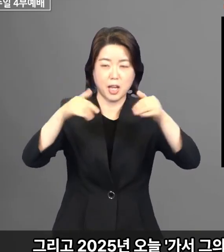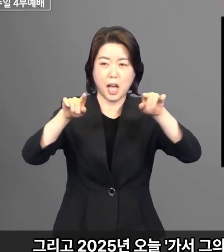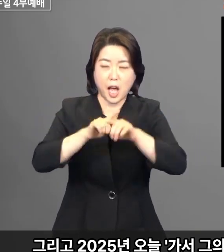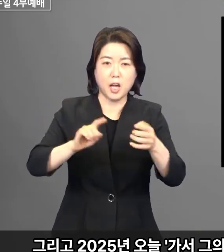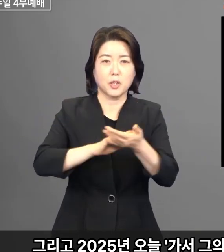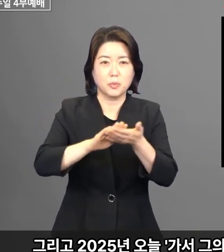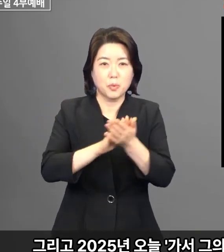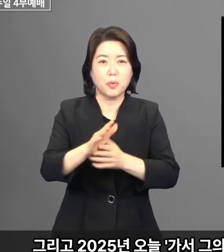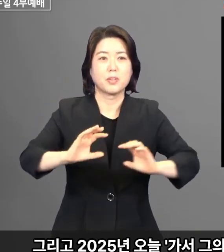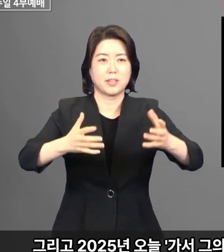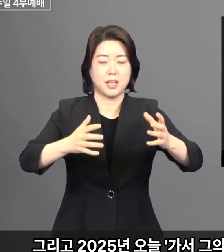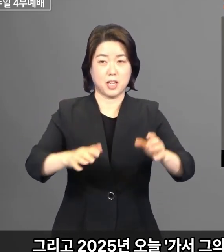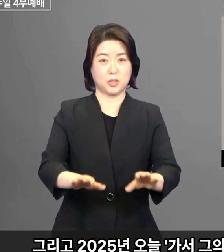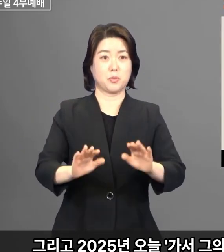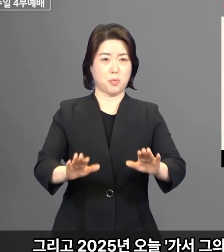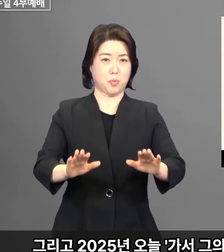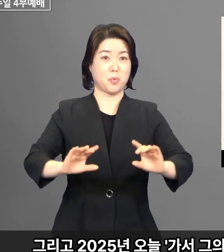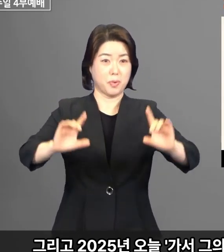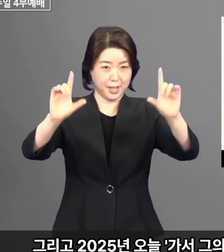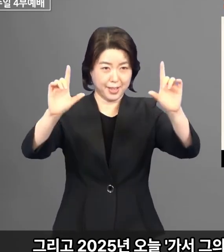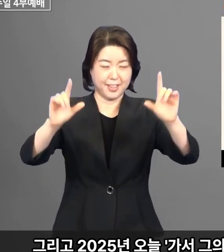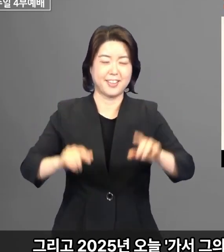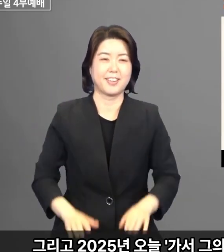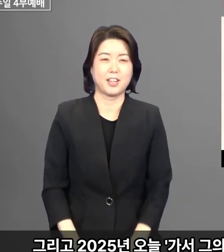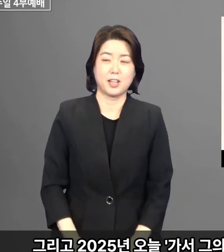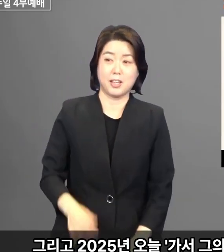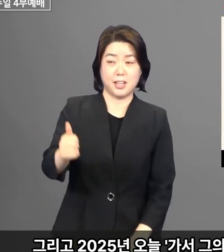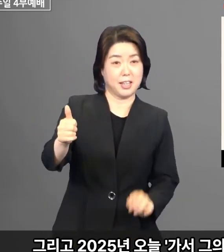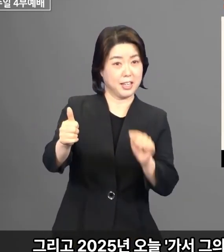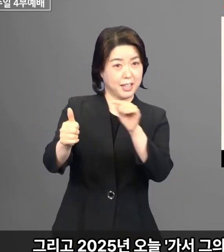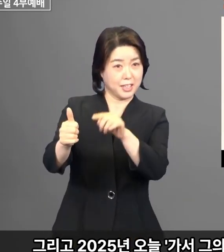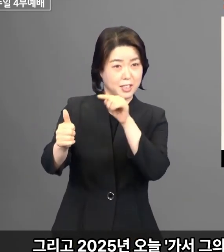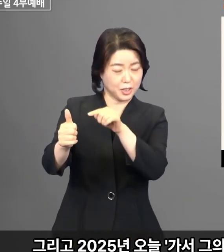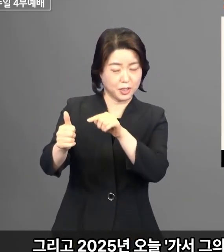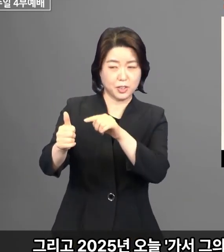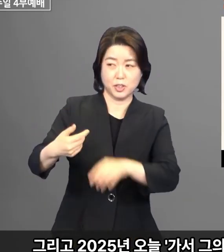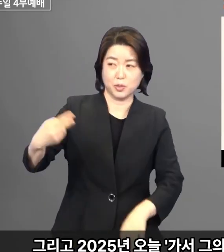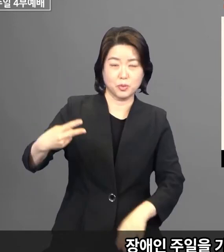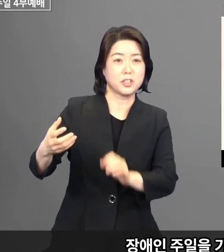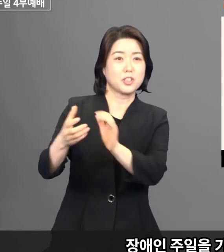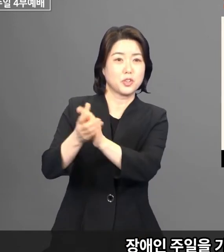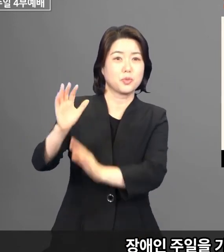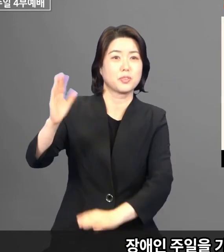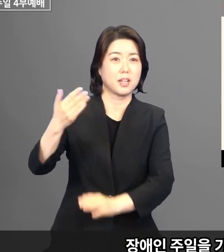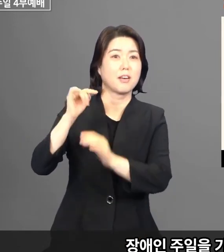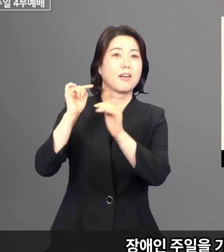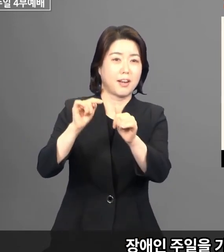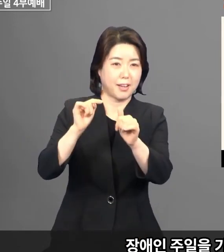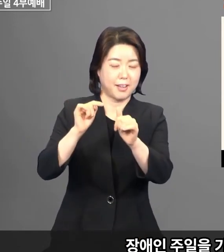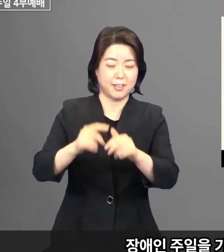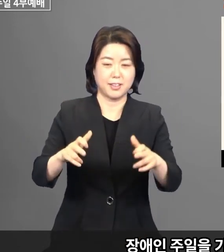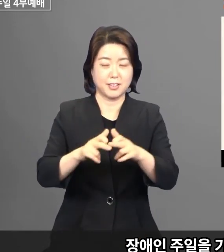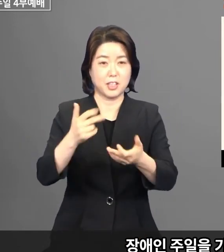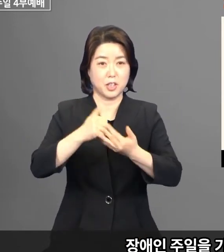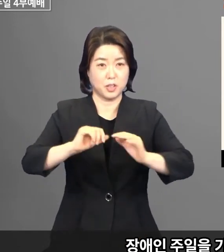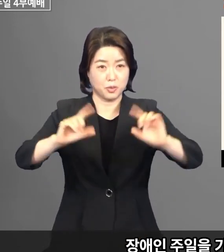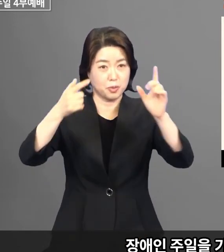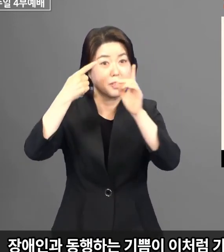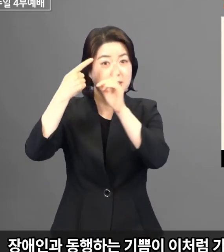그리고 2025년 오늘 가서 그의 친구가 되어주자라는 이야기로 장애인주의를 기념하고